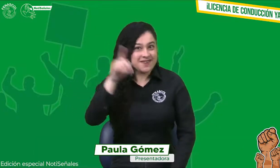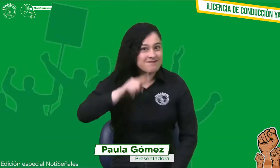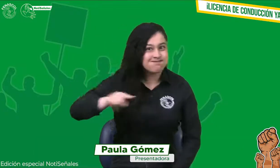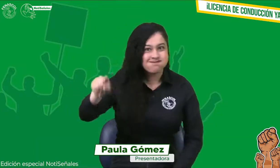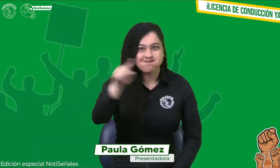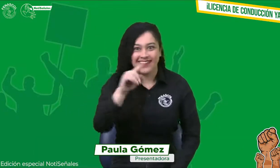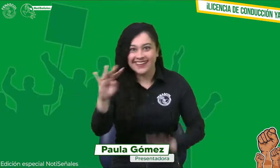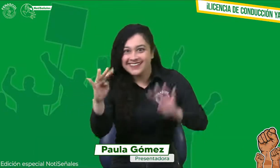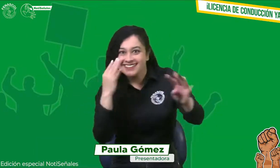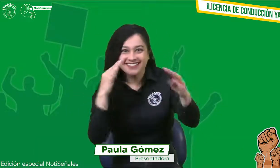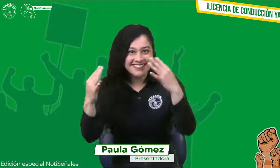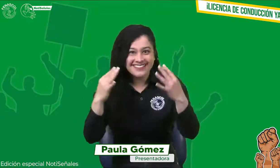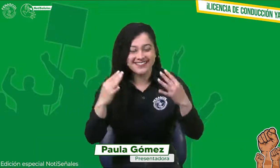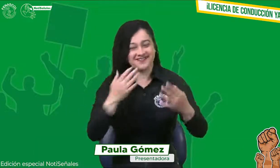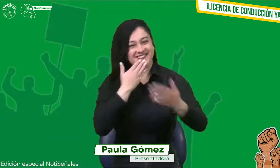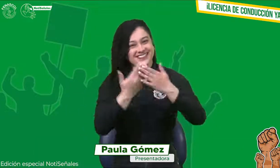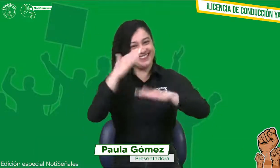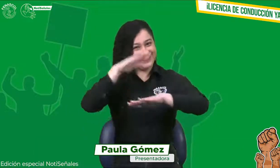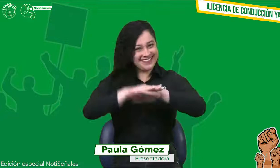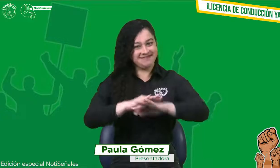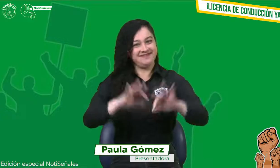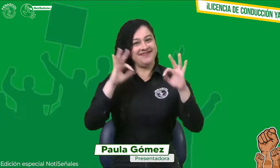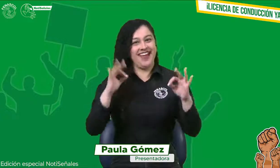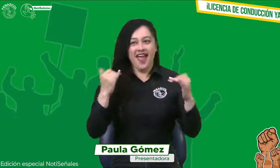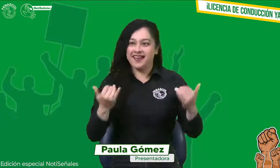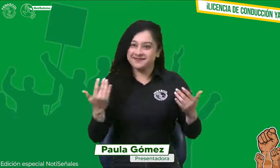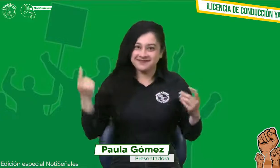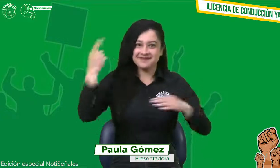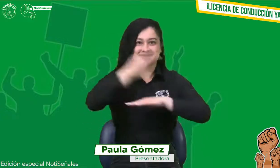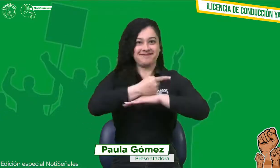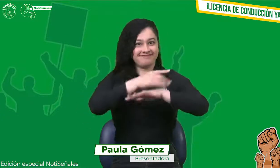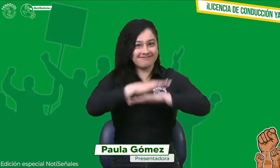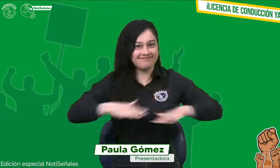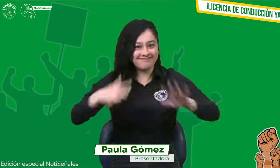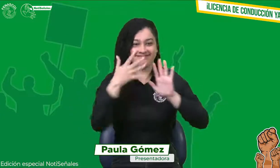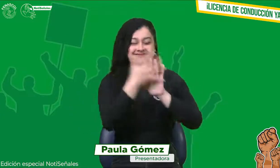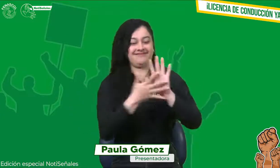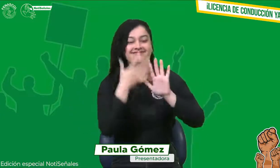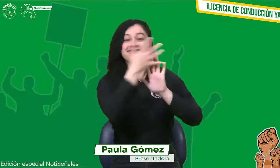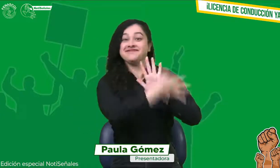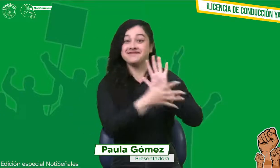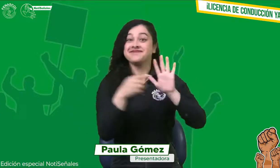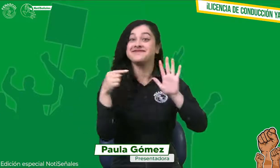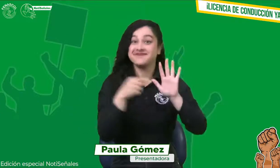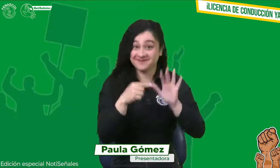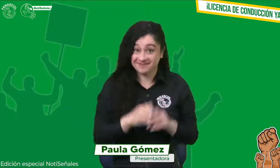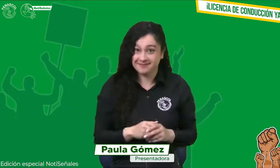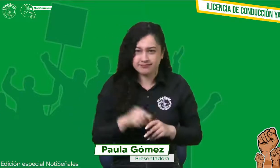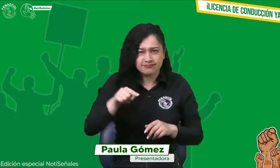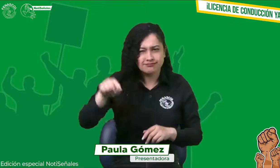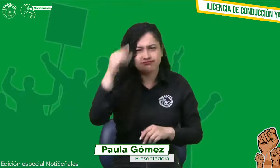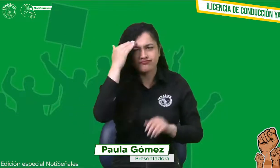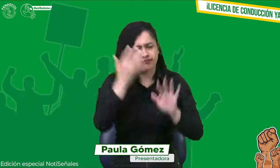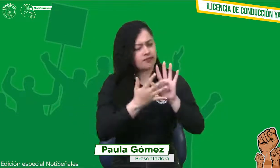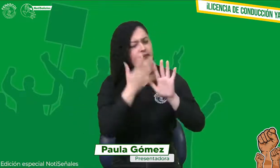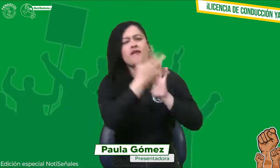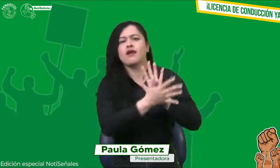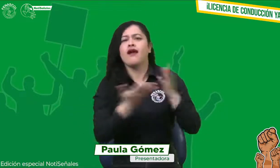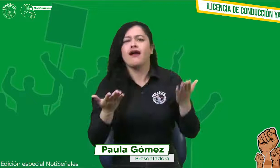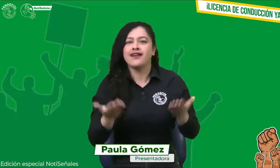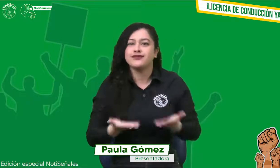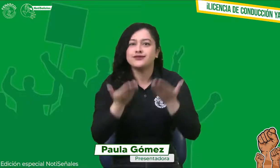Un gran saludo para todas las personas sordas que nos están viendo, para todas las personas. Hoy en esta emisión de